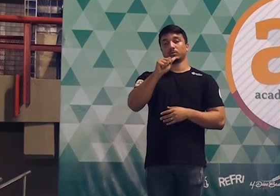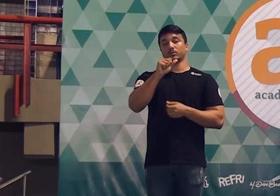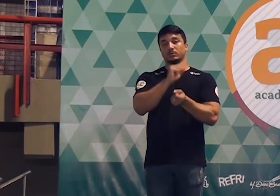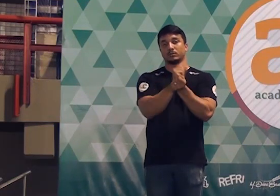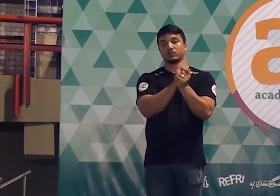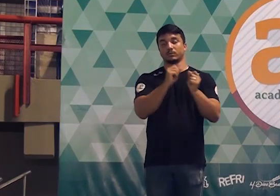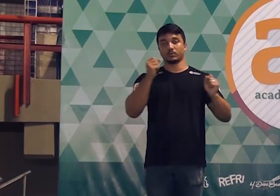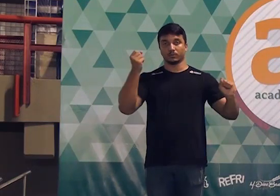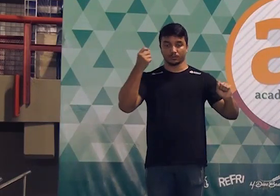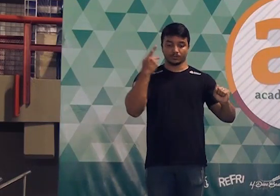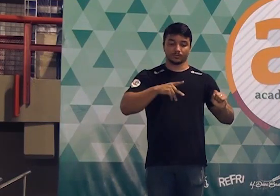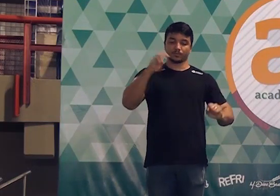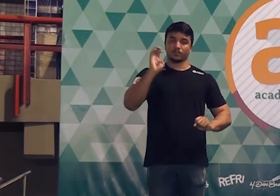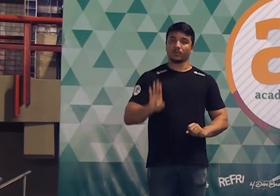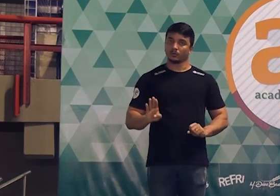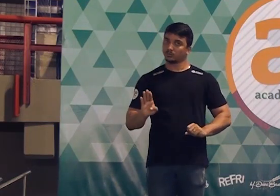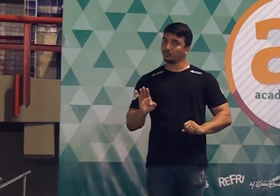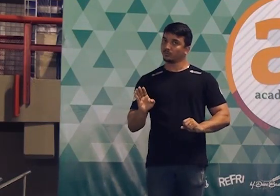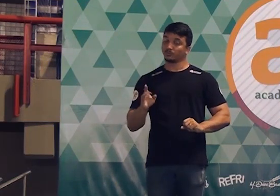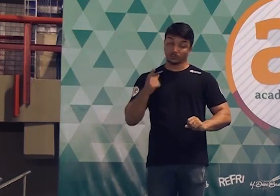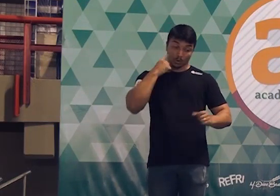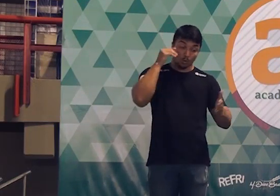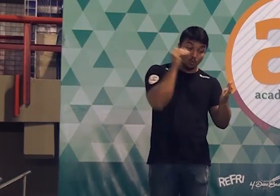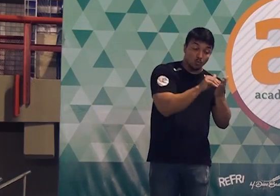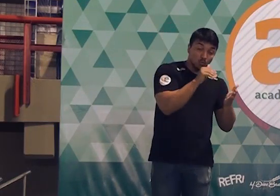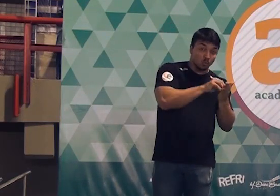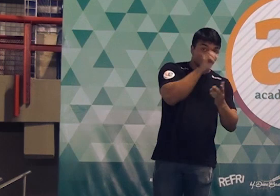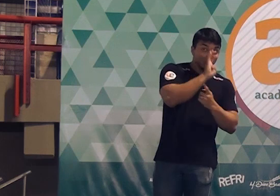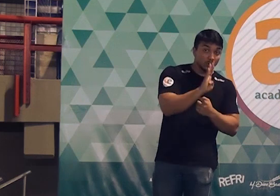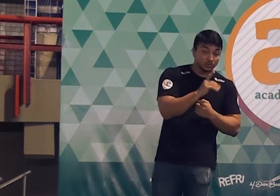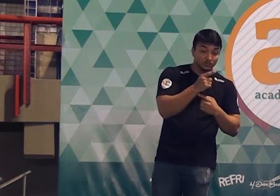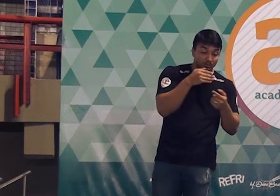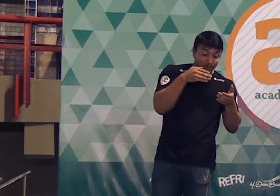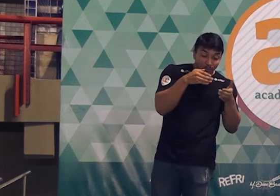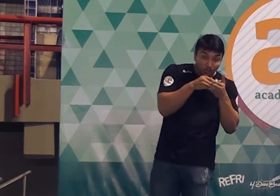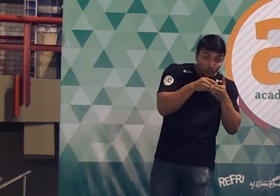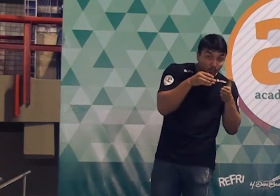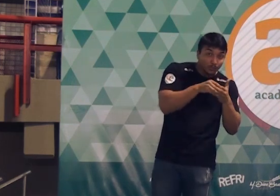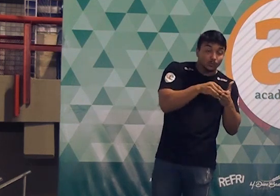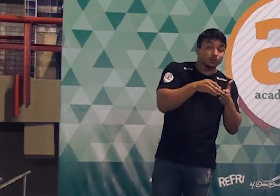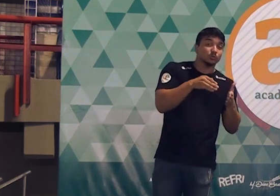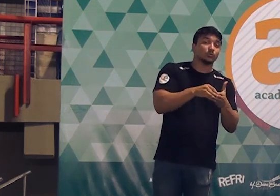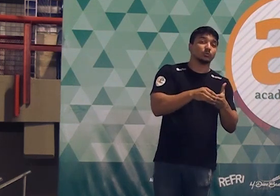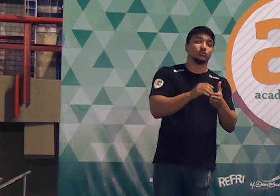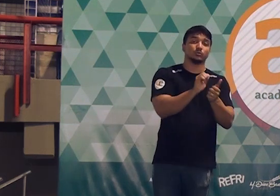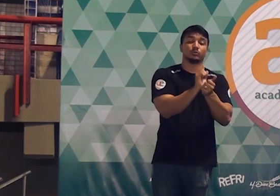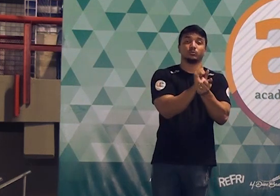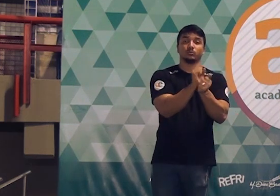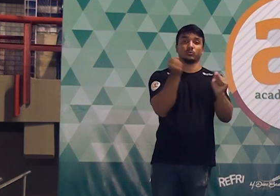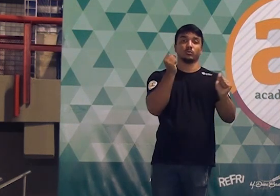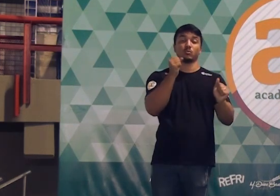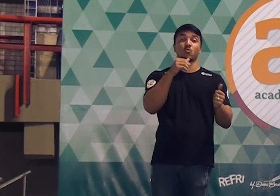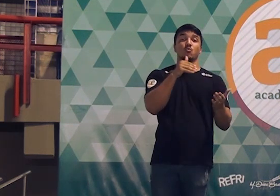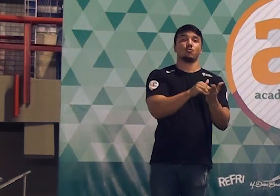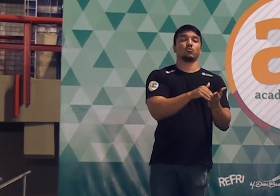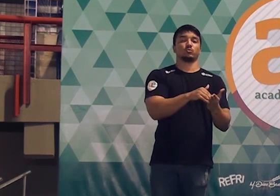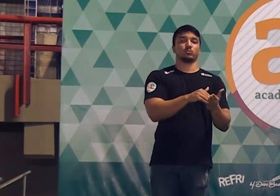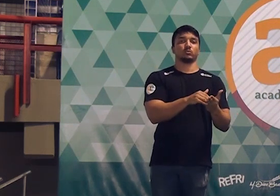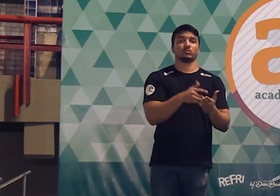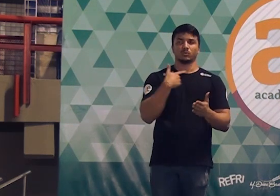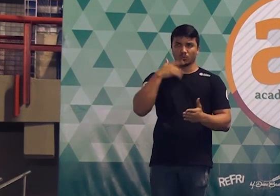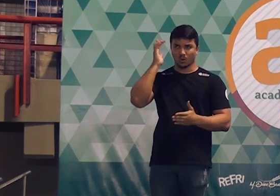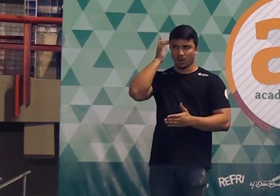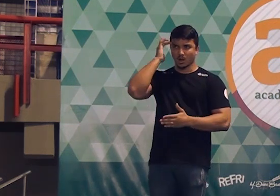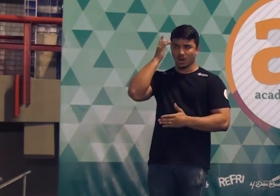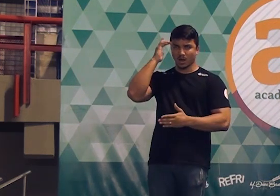Brasil. Último país do planeta a abolir a escravidão. O último. E você